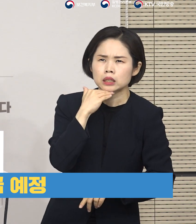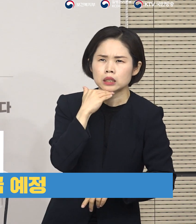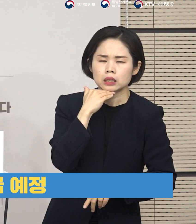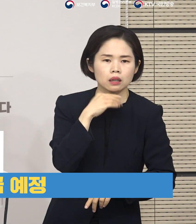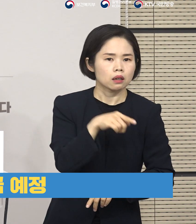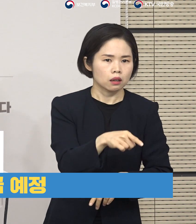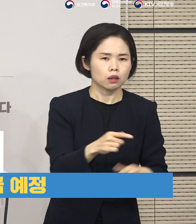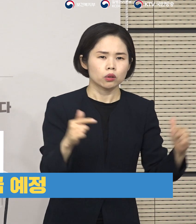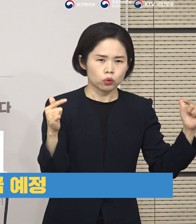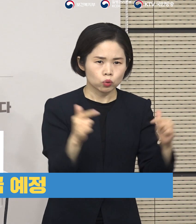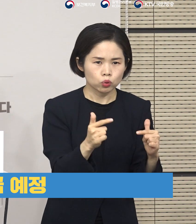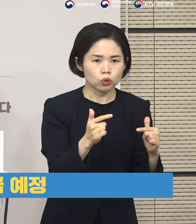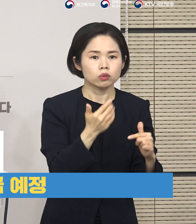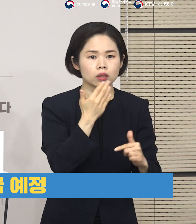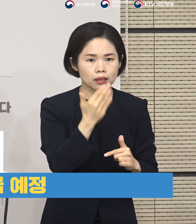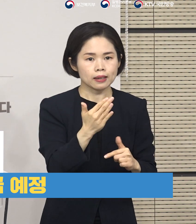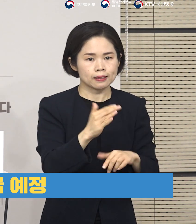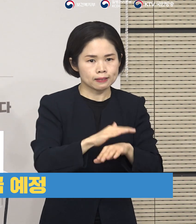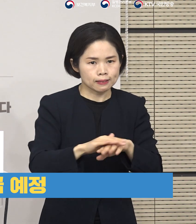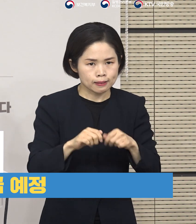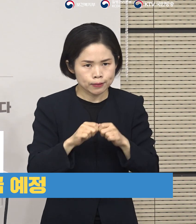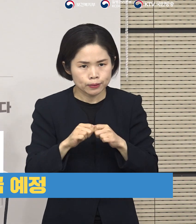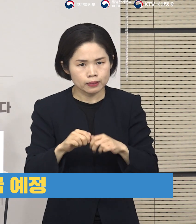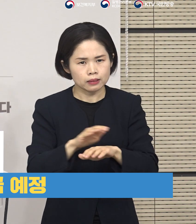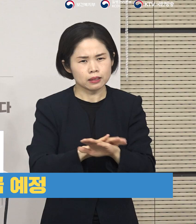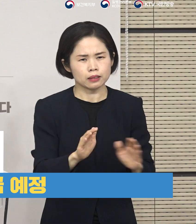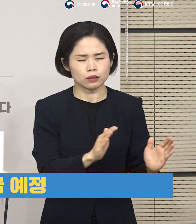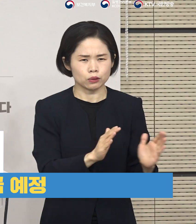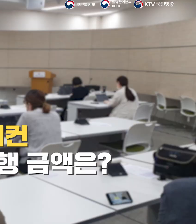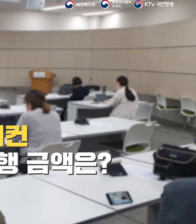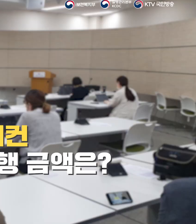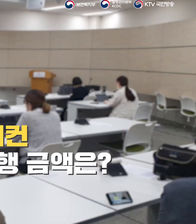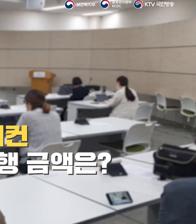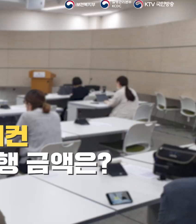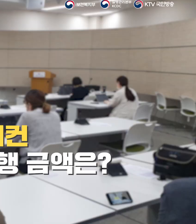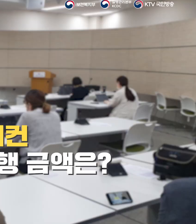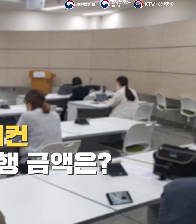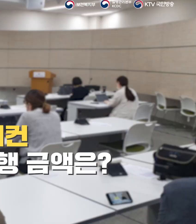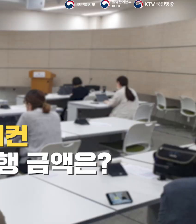좀 섬세하게 노력하겠다라는 말씀을 드립니다.